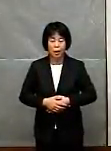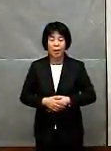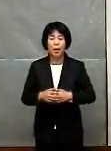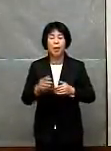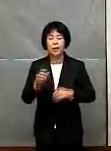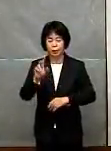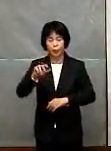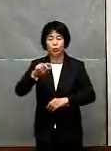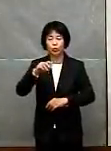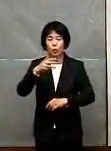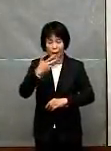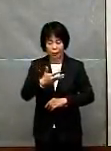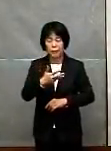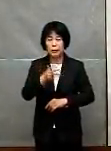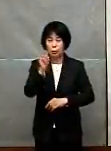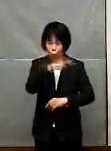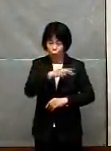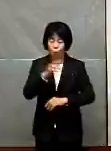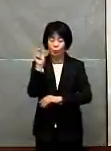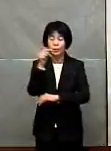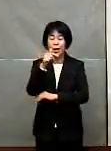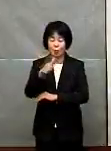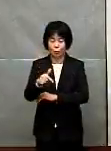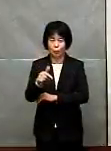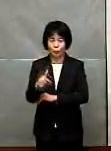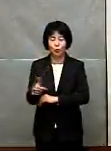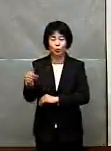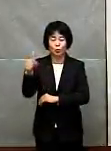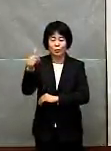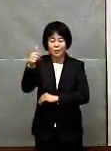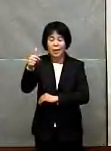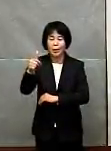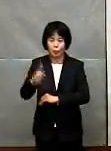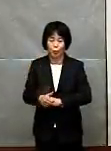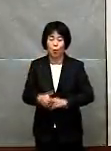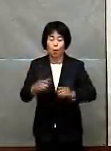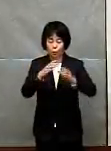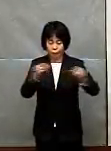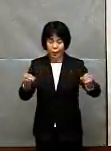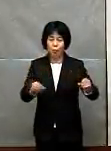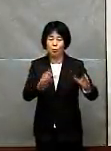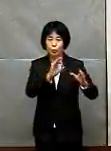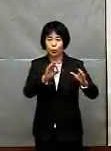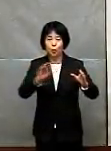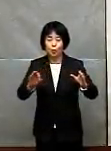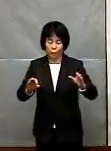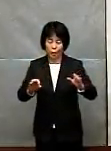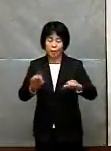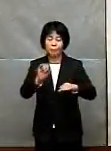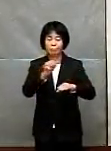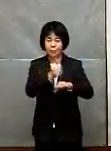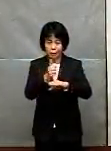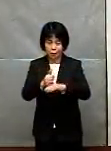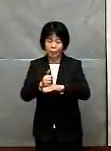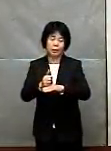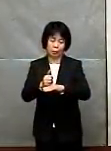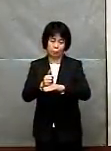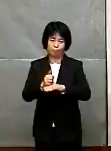同じ日の午後に、政府主催の全国都道府県知事会議開催されたんですけれ